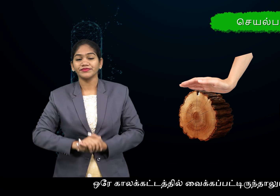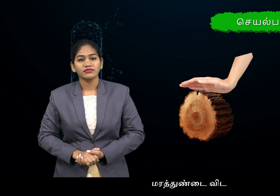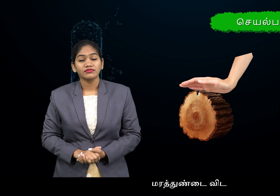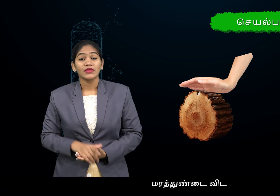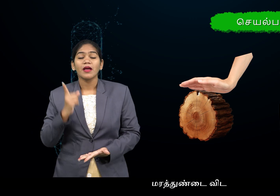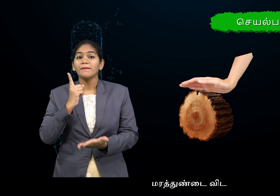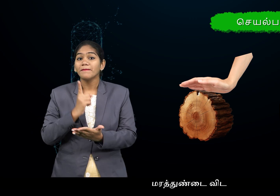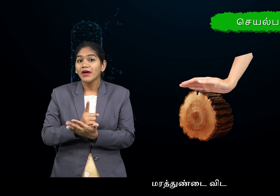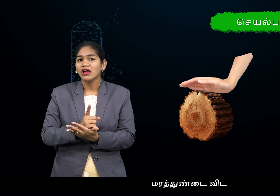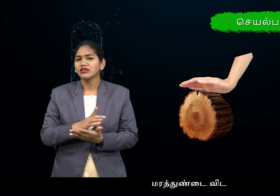மரத்துண்டை விட